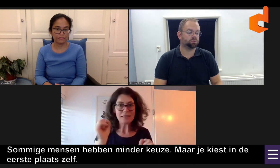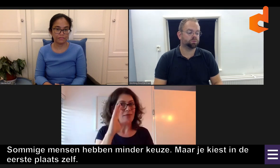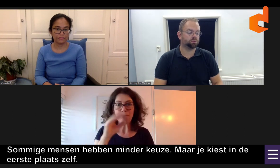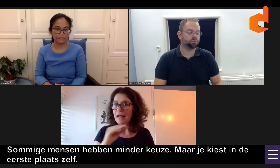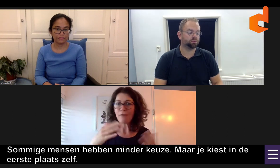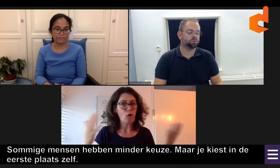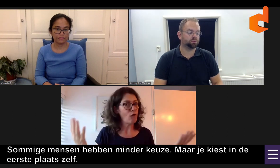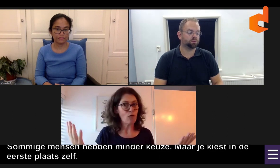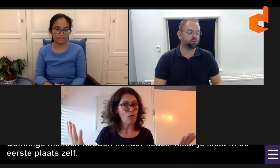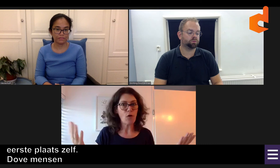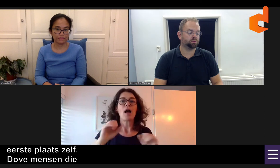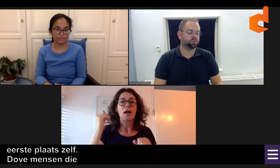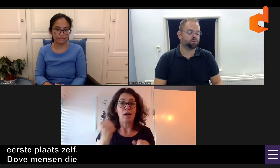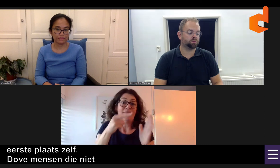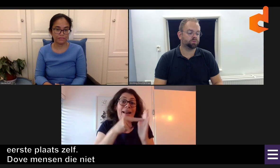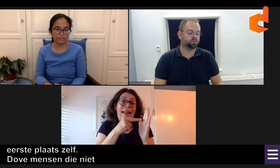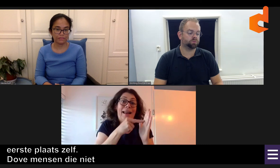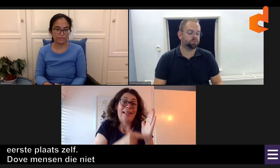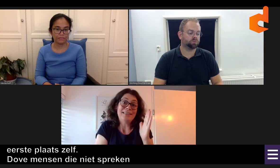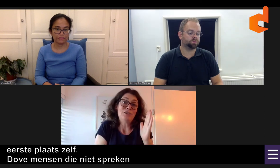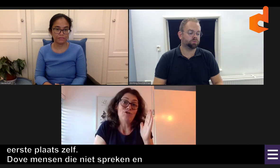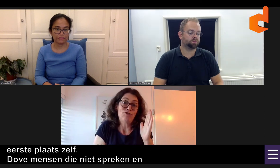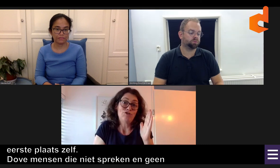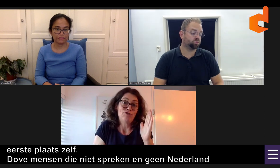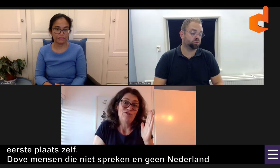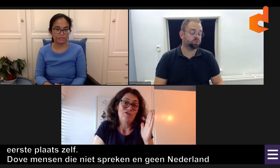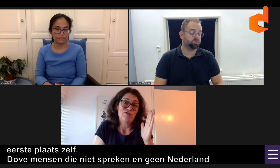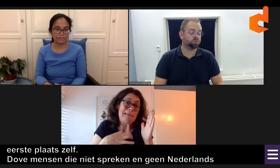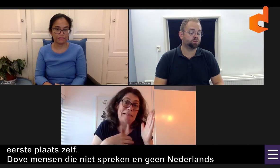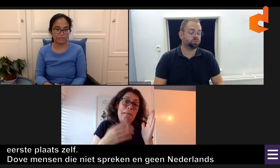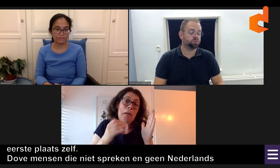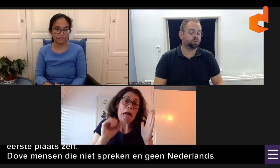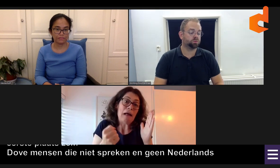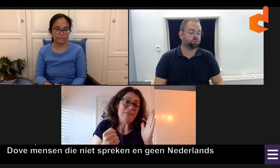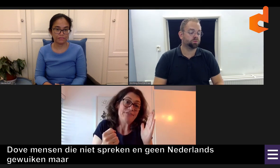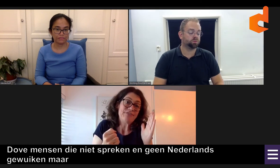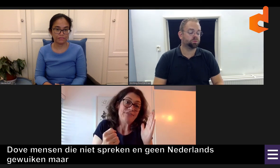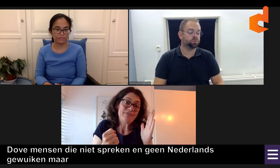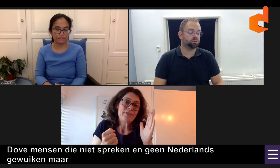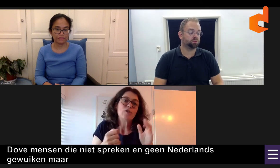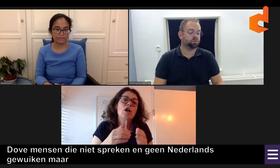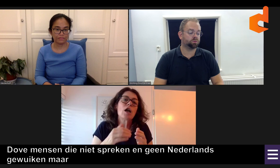Dove mensen die niet spreken, die geen Nederlands gebruiken, maar dat wel lezen bijvoorbeeld, hè, dat kan.